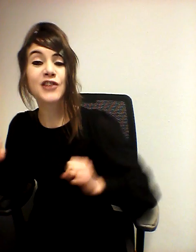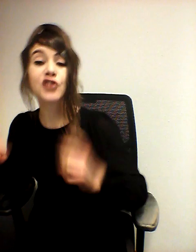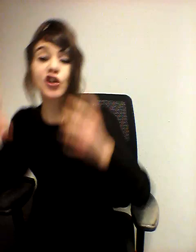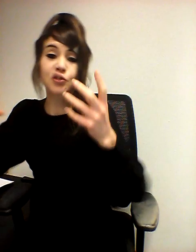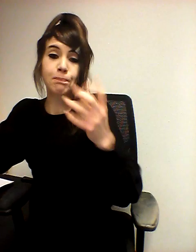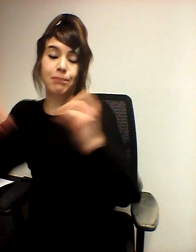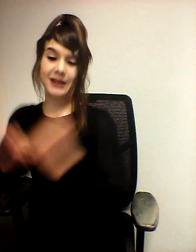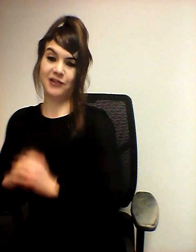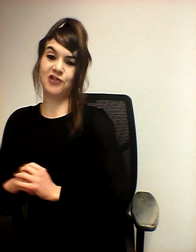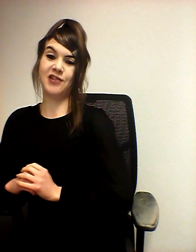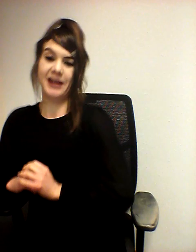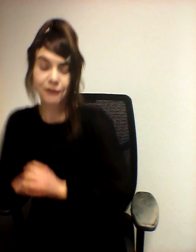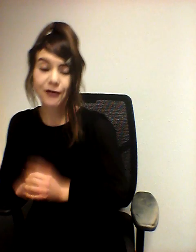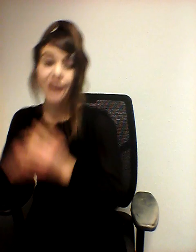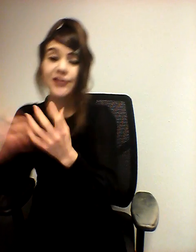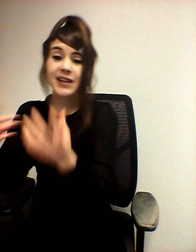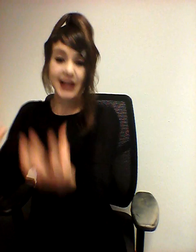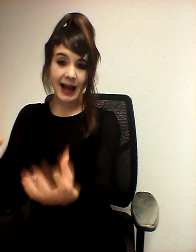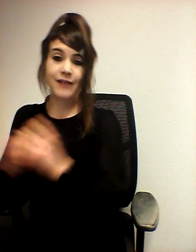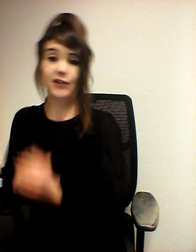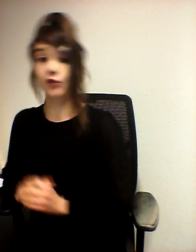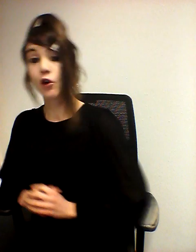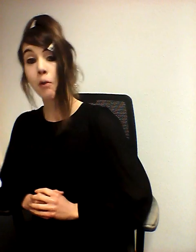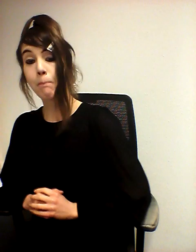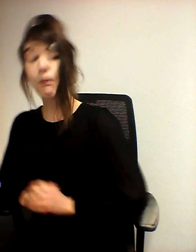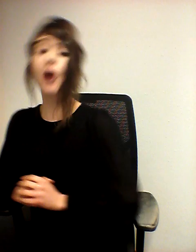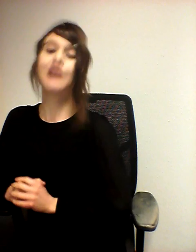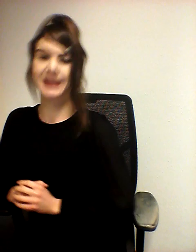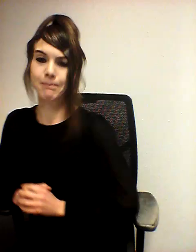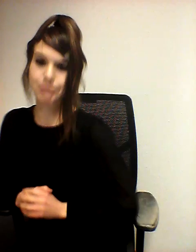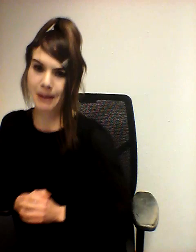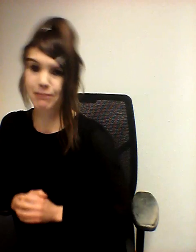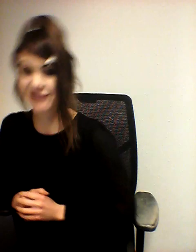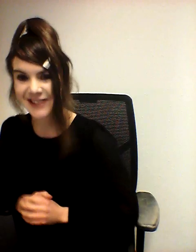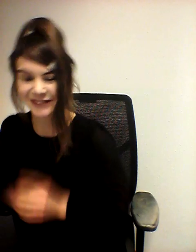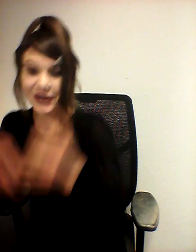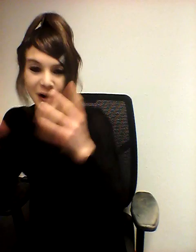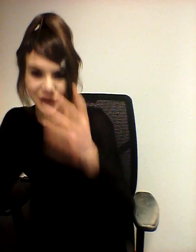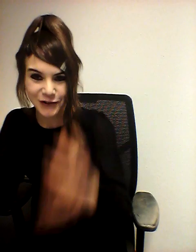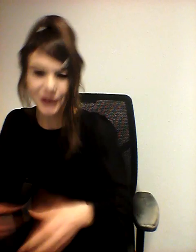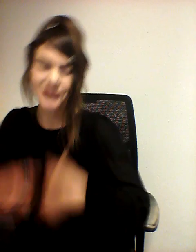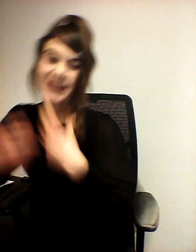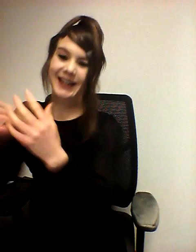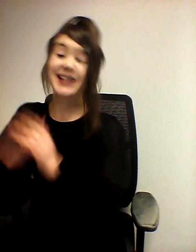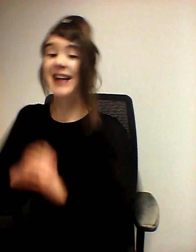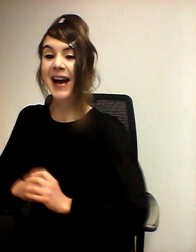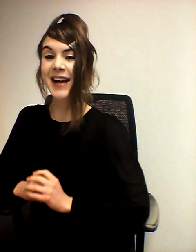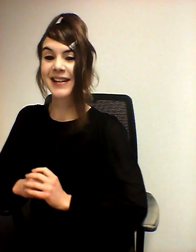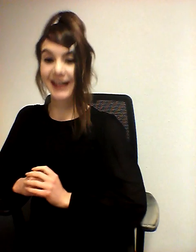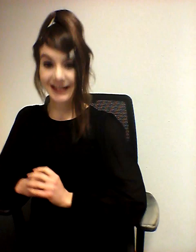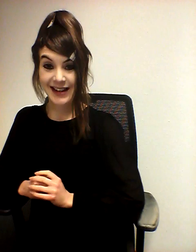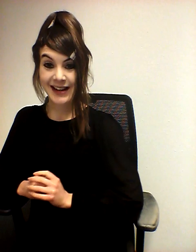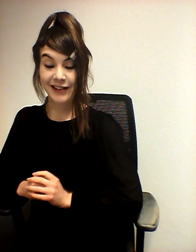enzymatische splitsing van die eiwitten, polypeptiden, tot kleinere delen